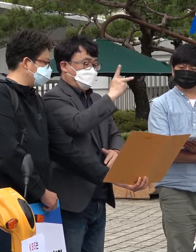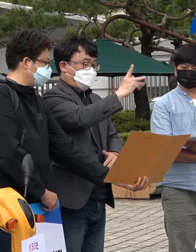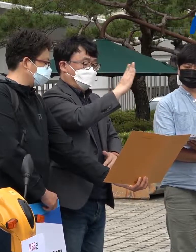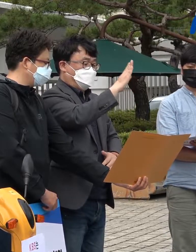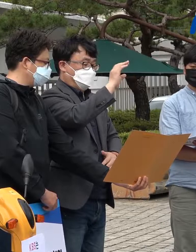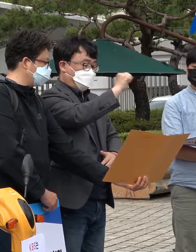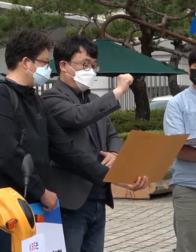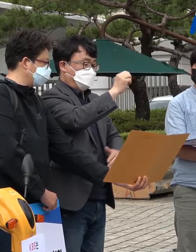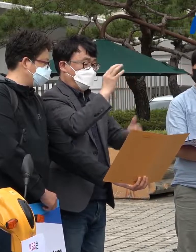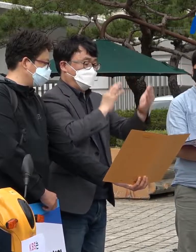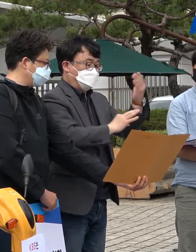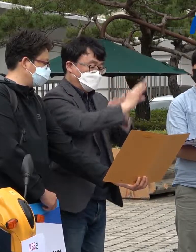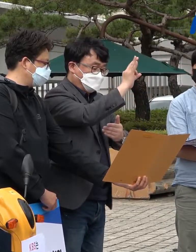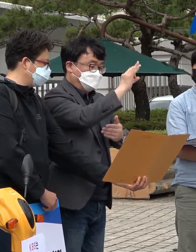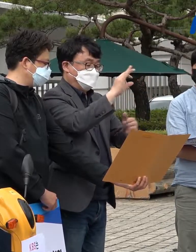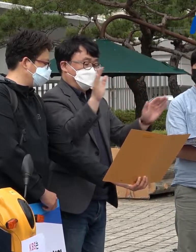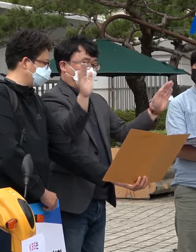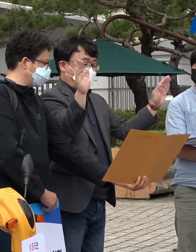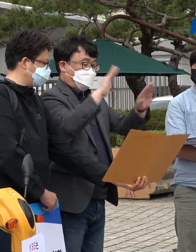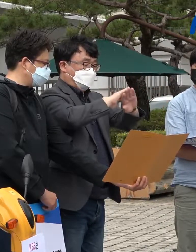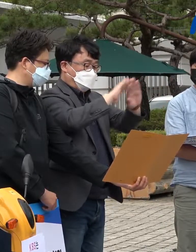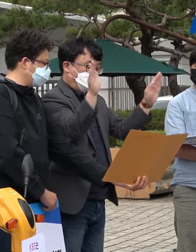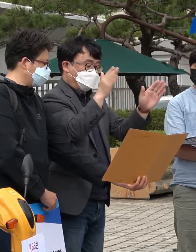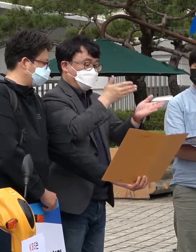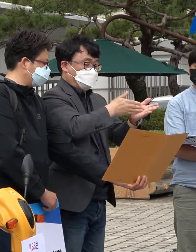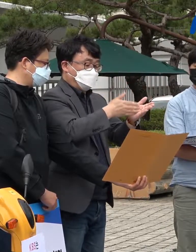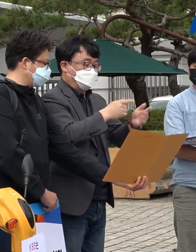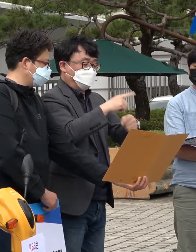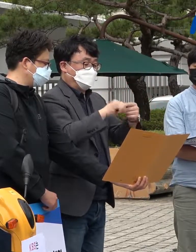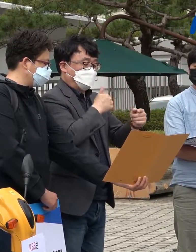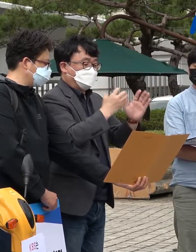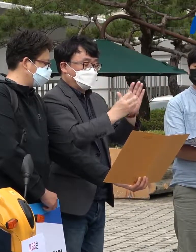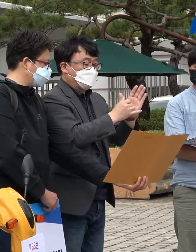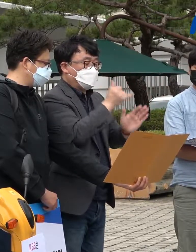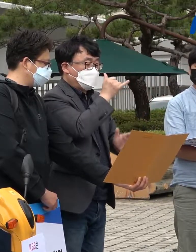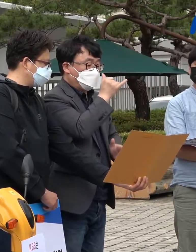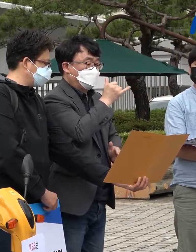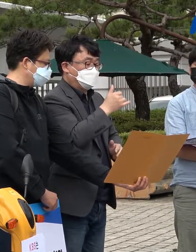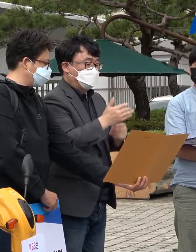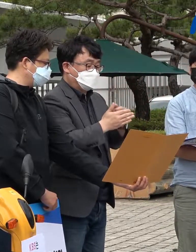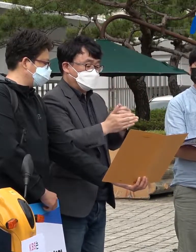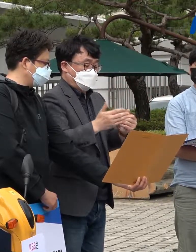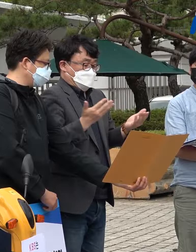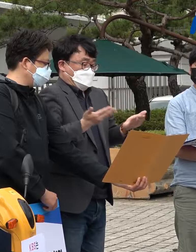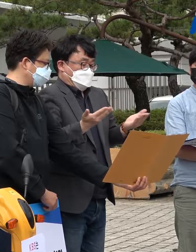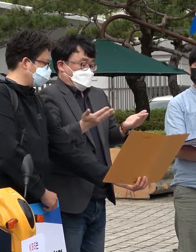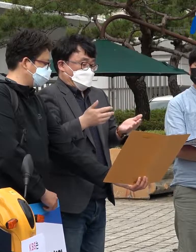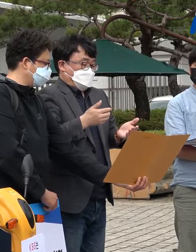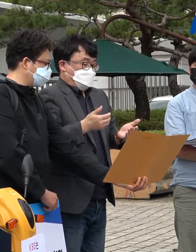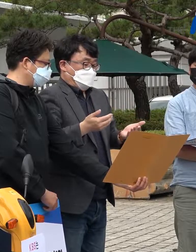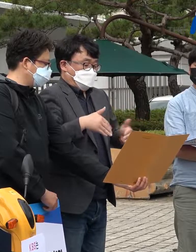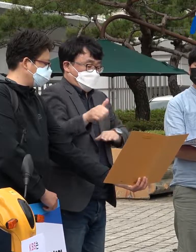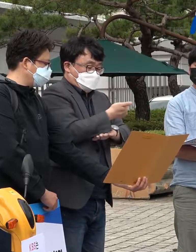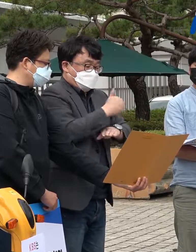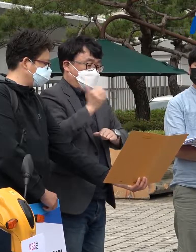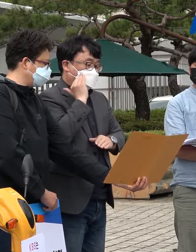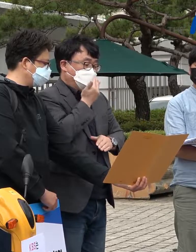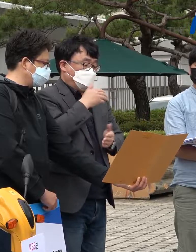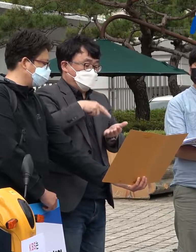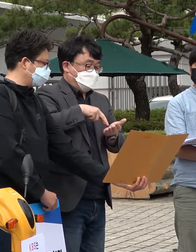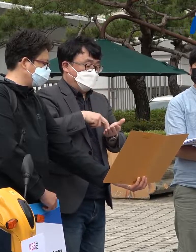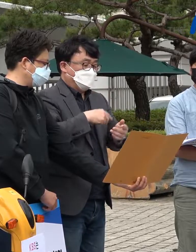현재 KBS는 아침이나 낮 뉴스에 수어 통역을 합니다. 그래서 일을 해야